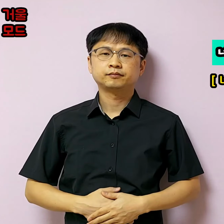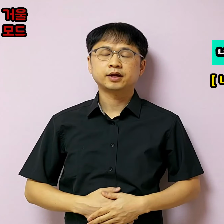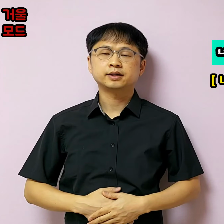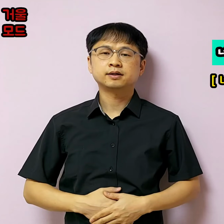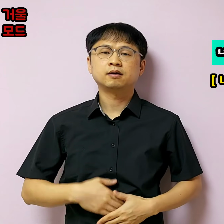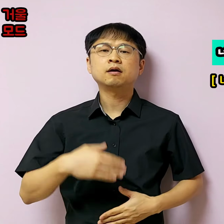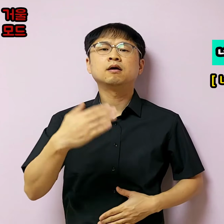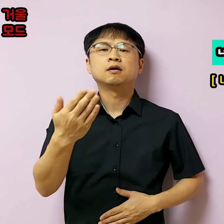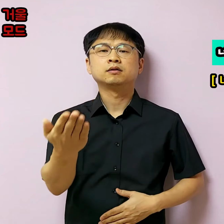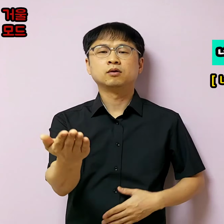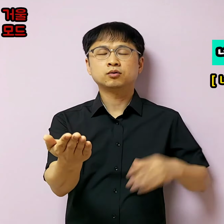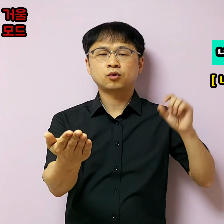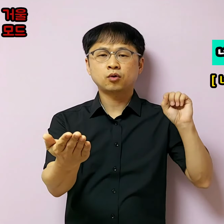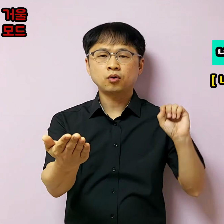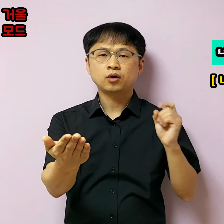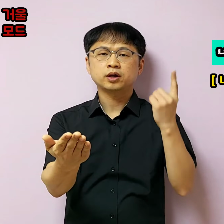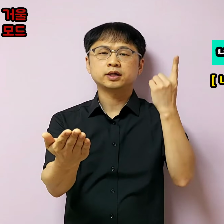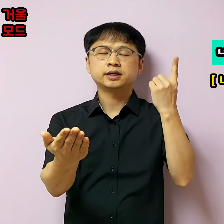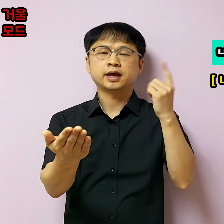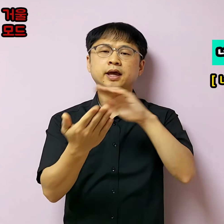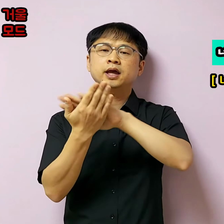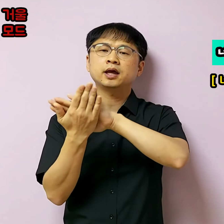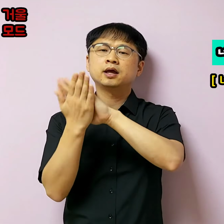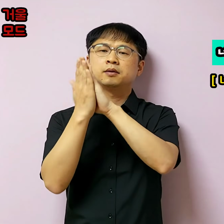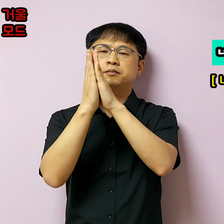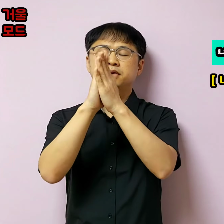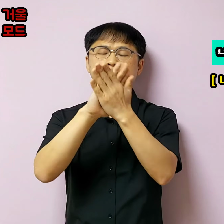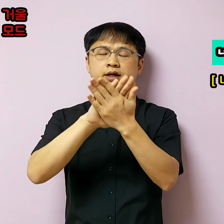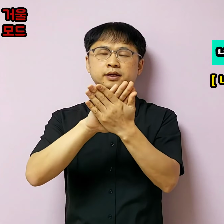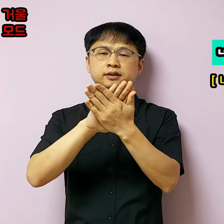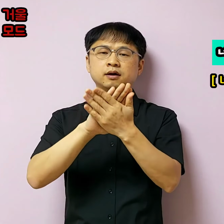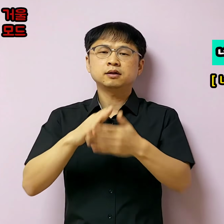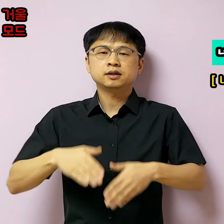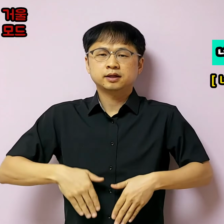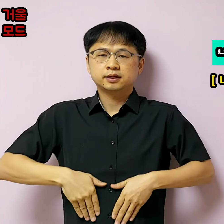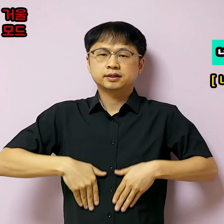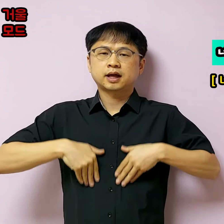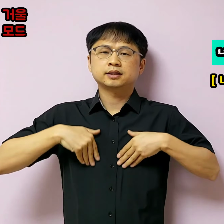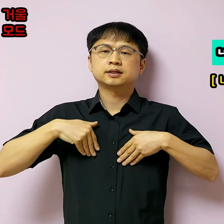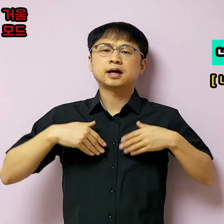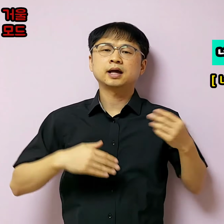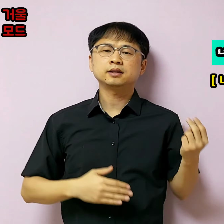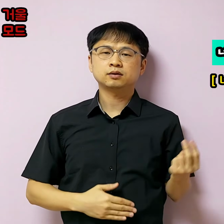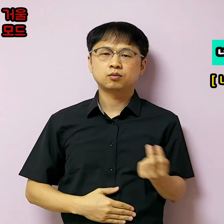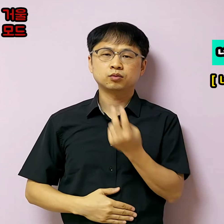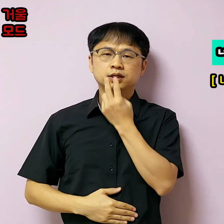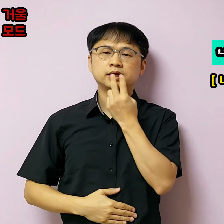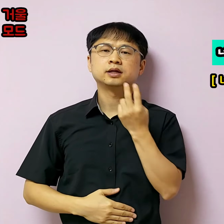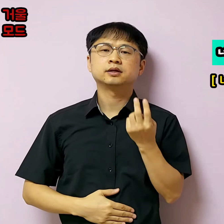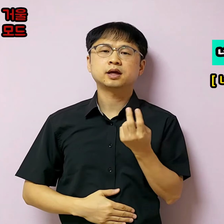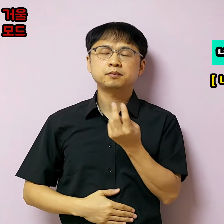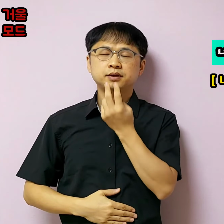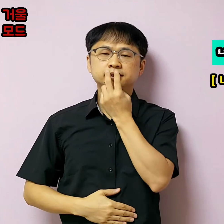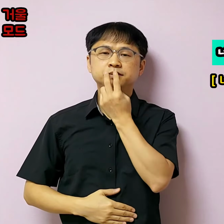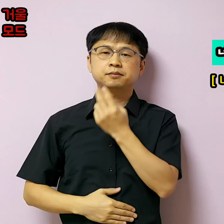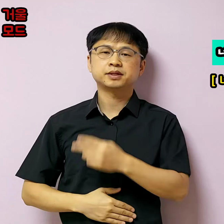네, 그래서 너로 인해 변해 있던 따뜻한 공기 이렇게 표현하시면